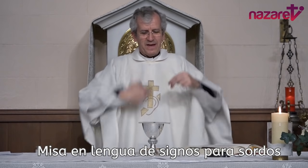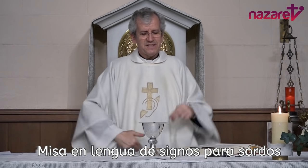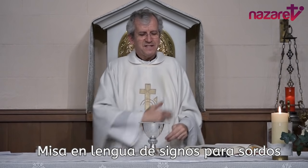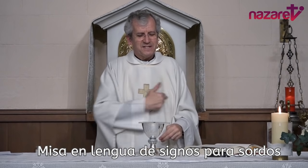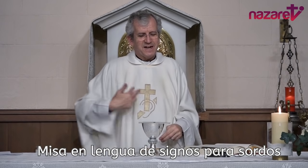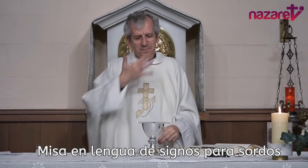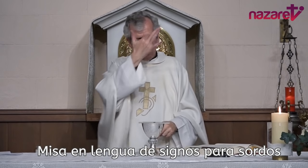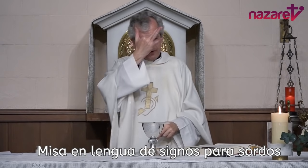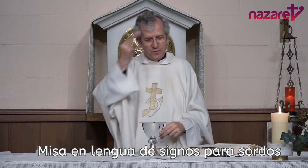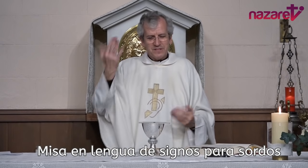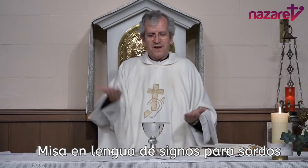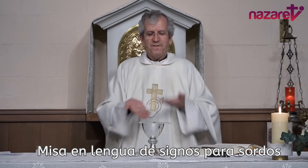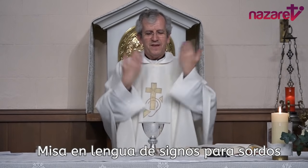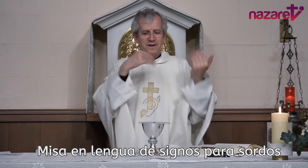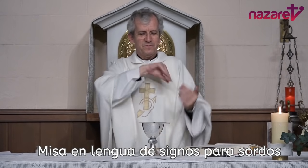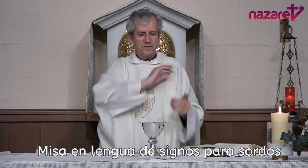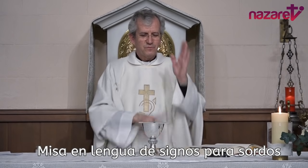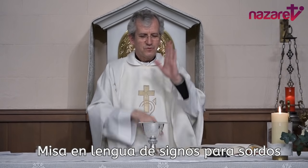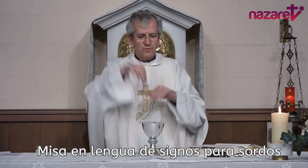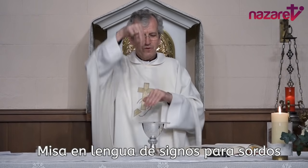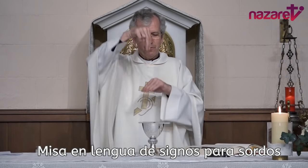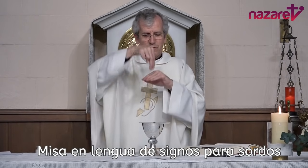Este es el sacramento de nuestra fe.